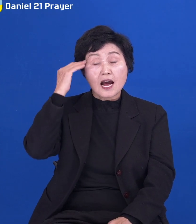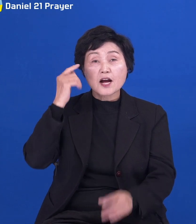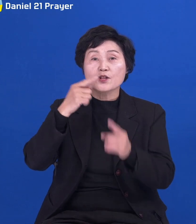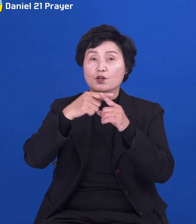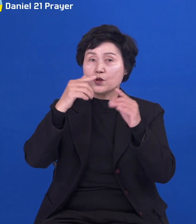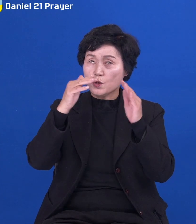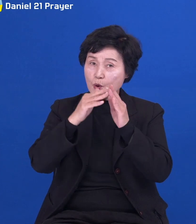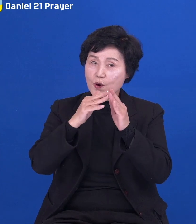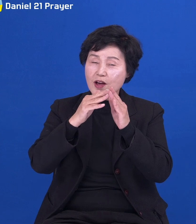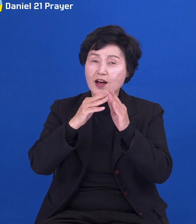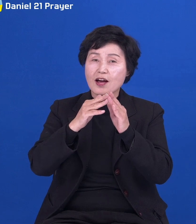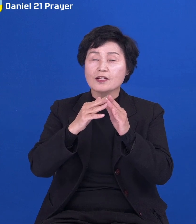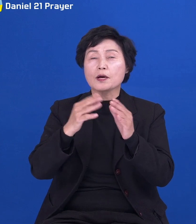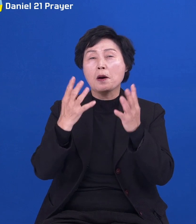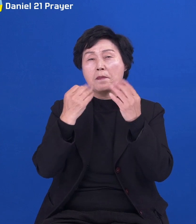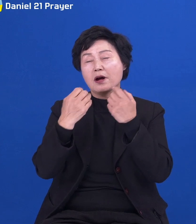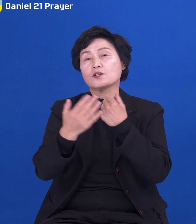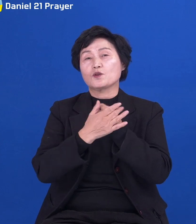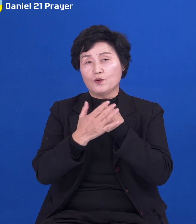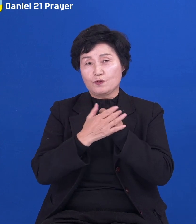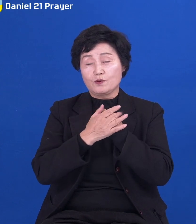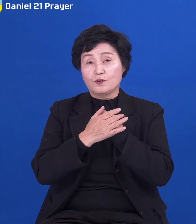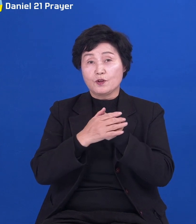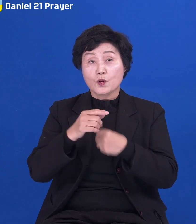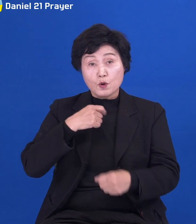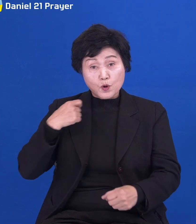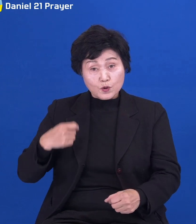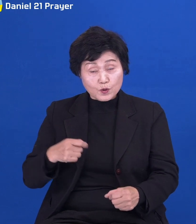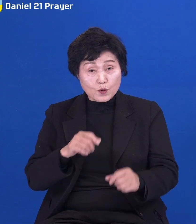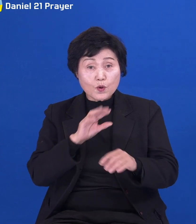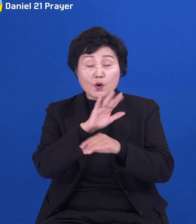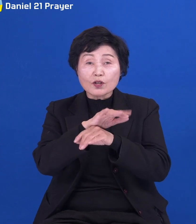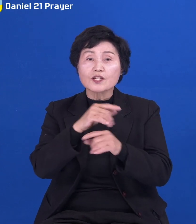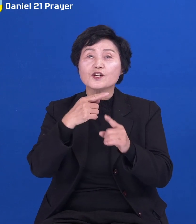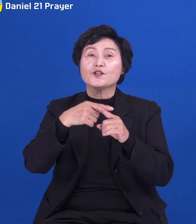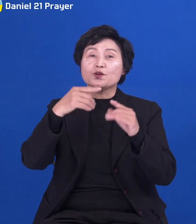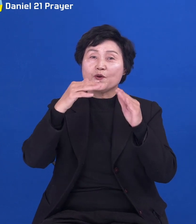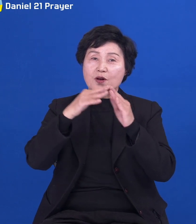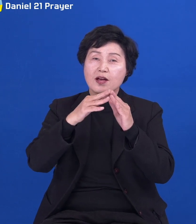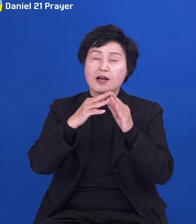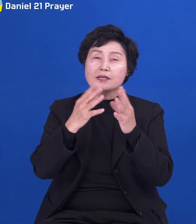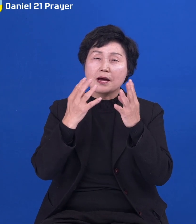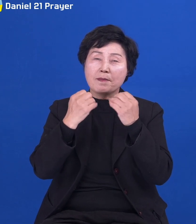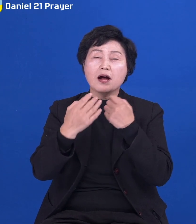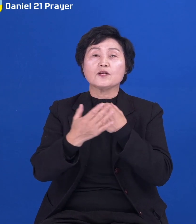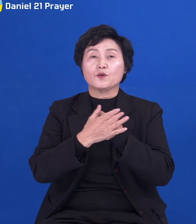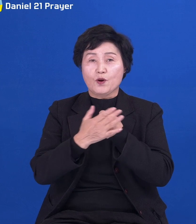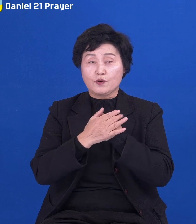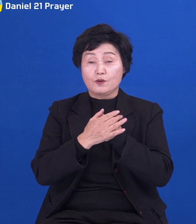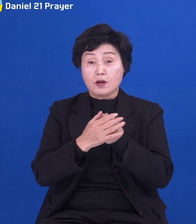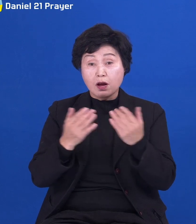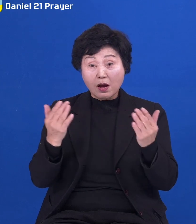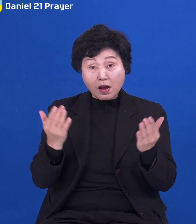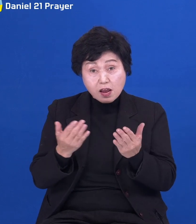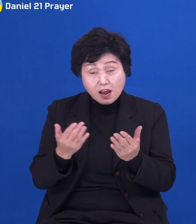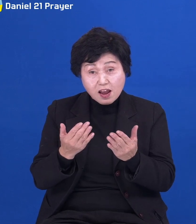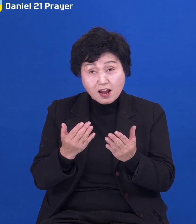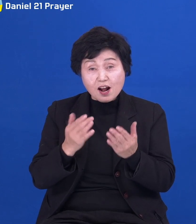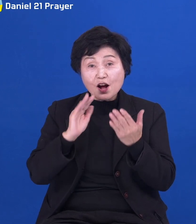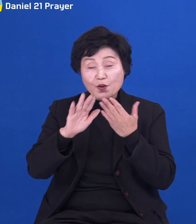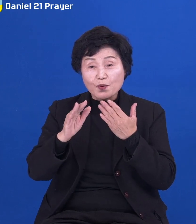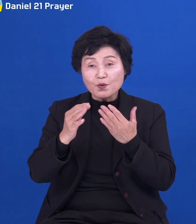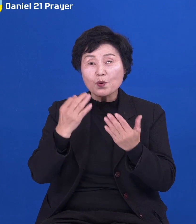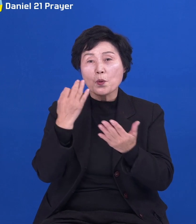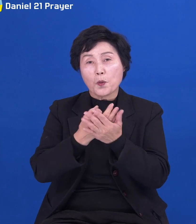해주었어요. 중국 시골교회를 통해서 북한 사람들을 진심으로 도와주었고요. 일을 하고 돈을 벌어서 고향으로 돌아갈 수